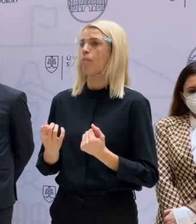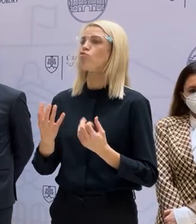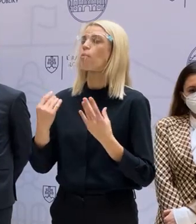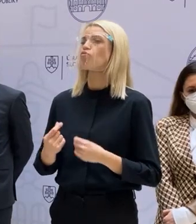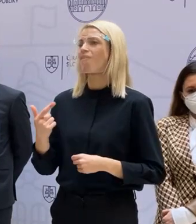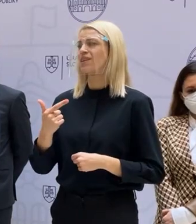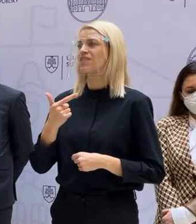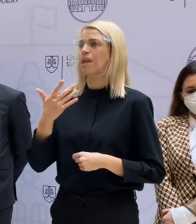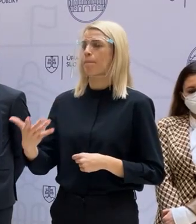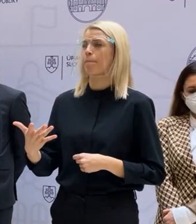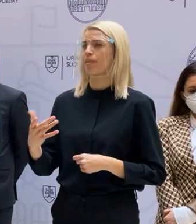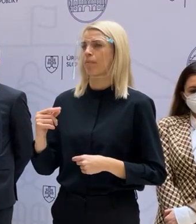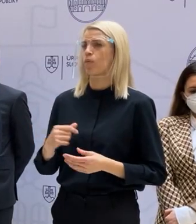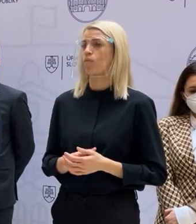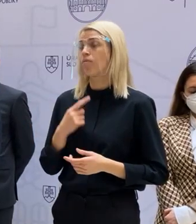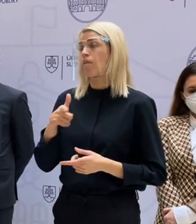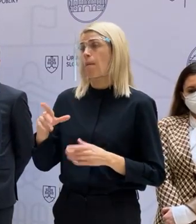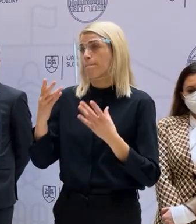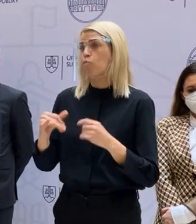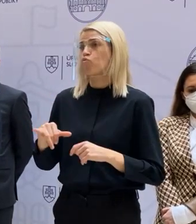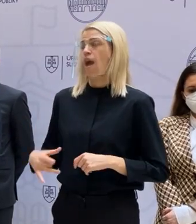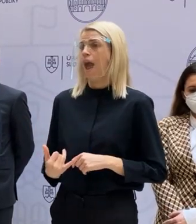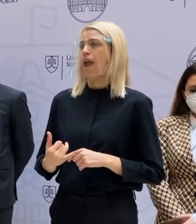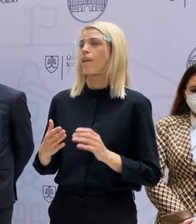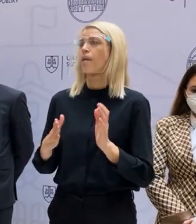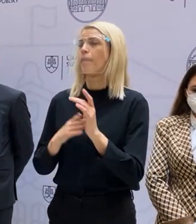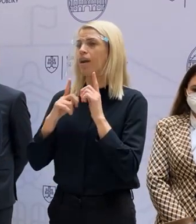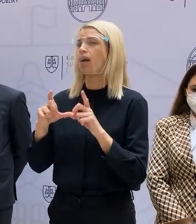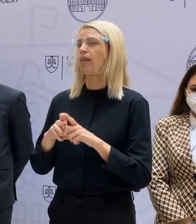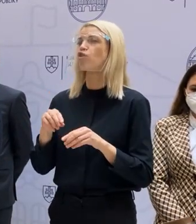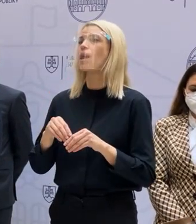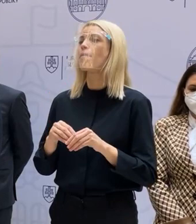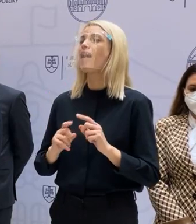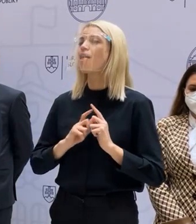Tak tam sa ráta aj mestská hromadná doprava, niektoré ďalšie spôsoby, to znamená dojazd